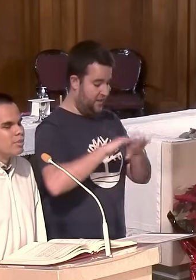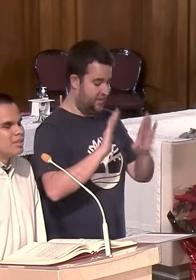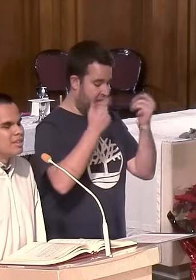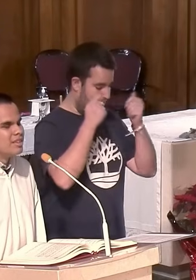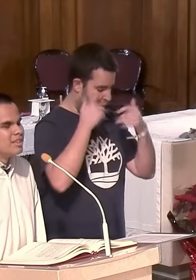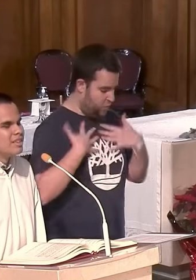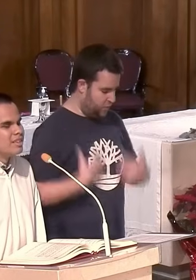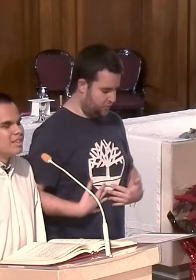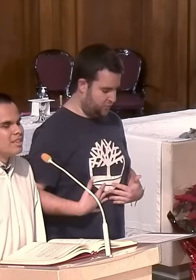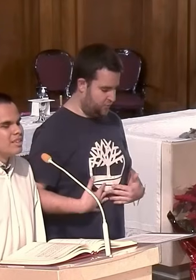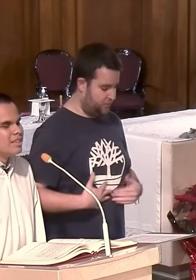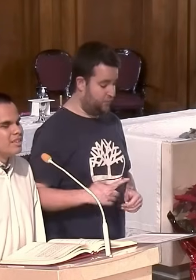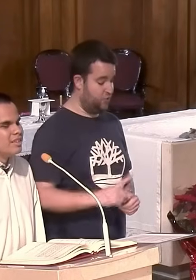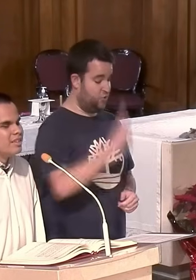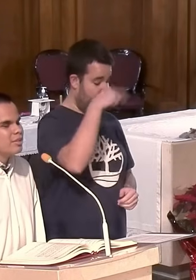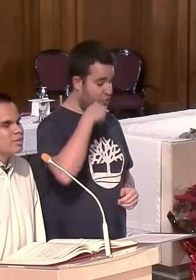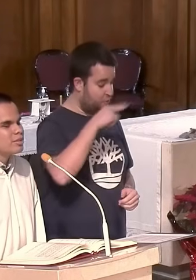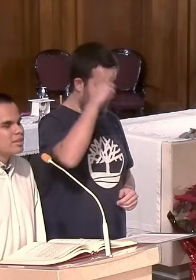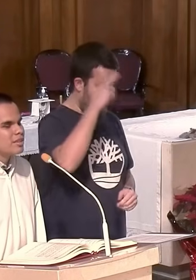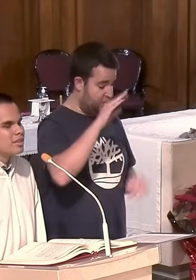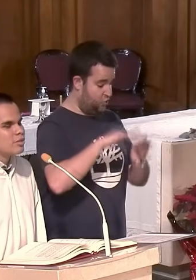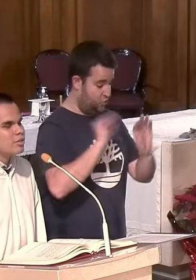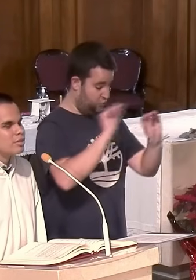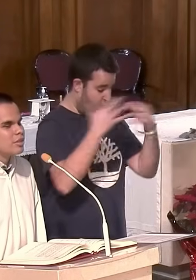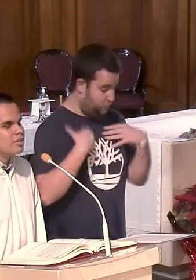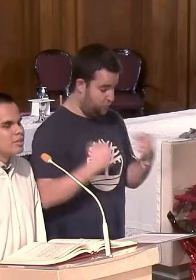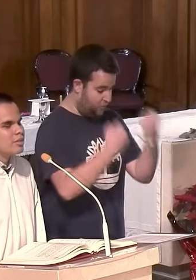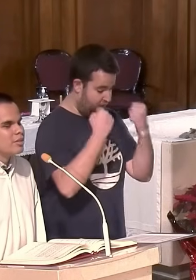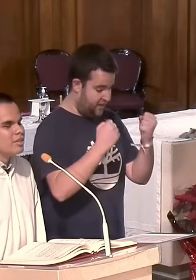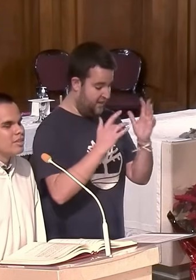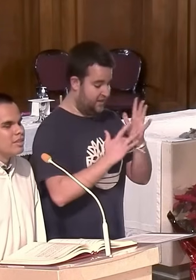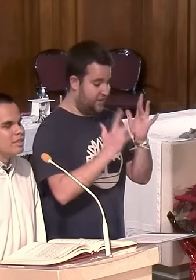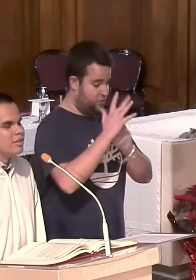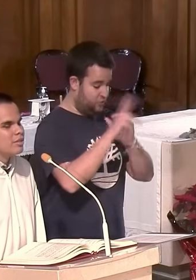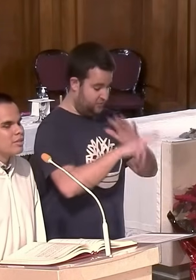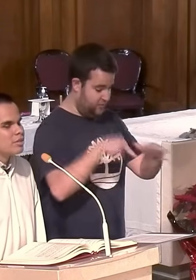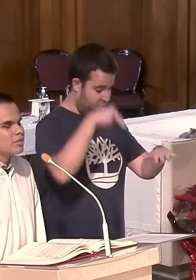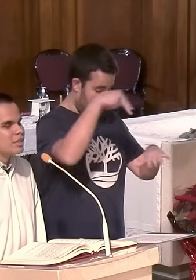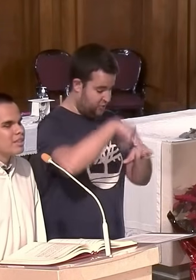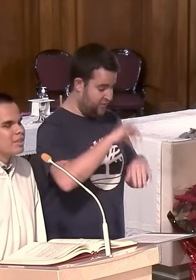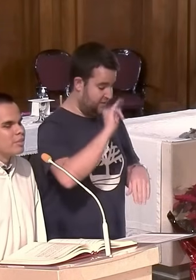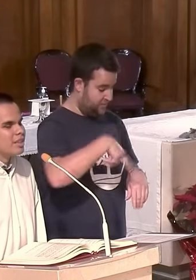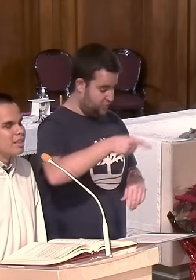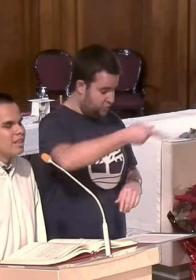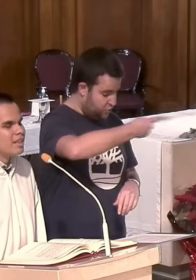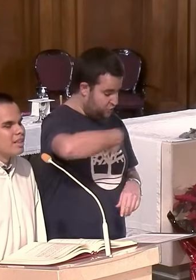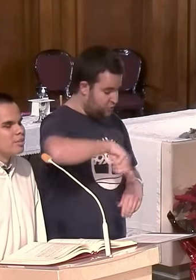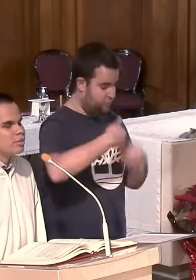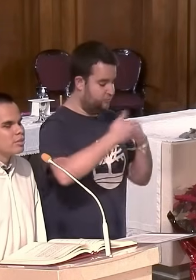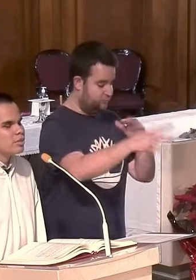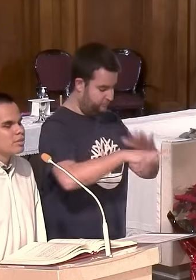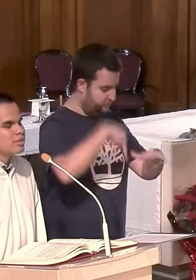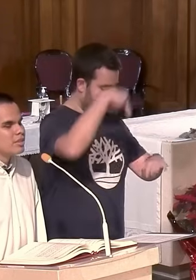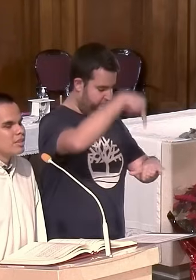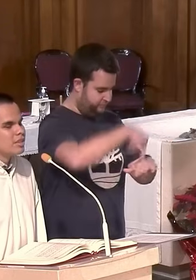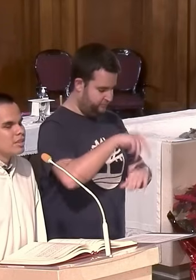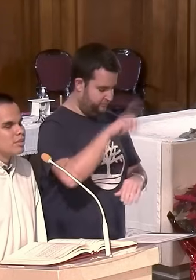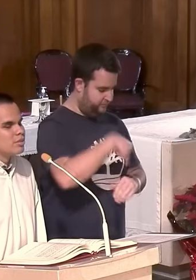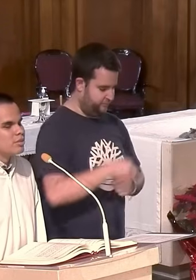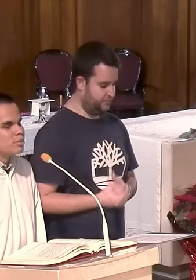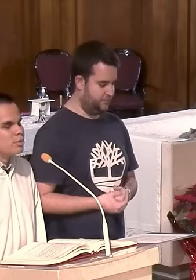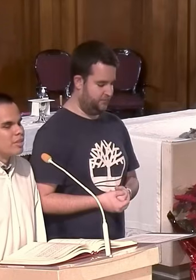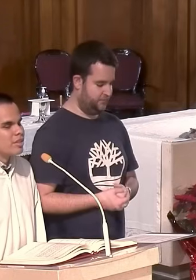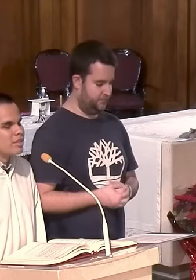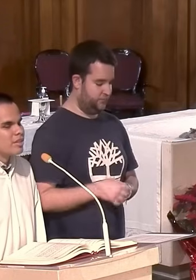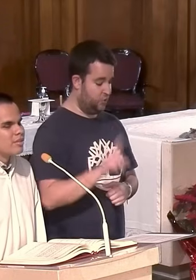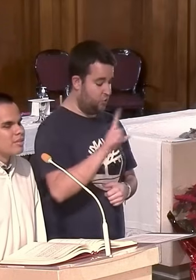cuerpo. Y Dios resucitó al Señor y nos resucitará también a nosotros con